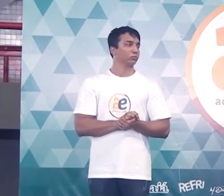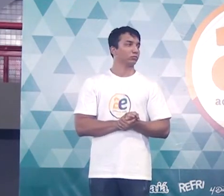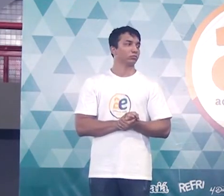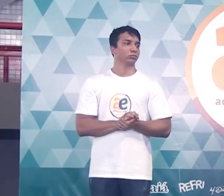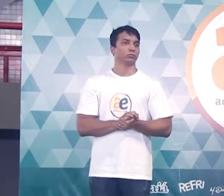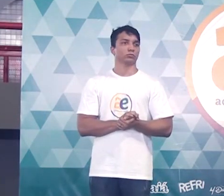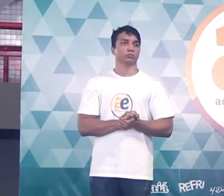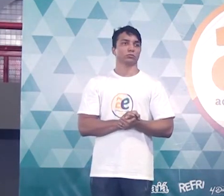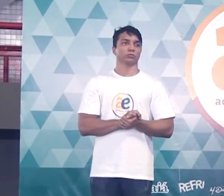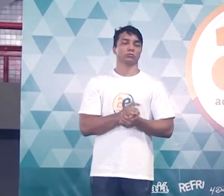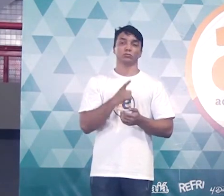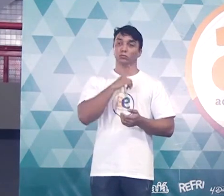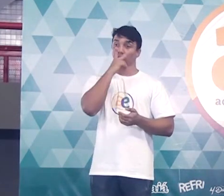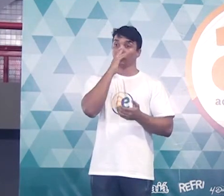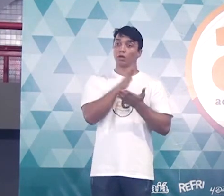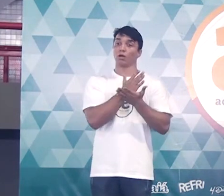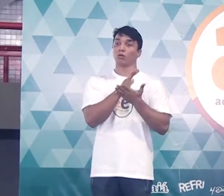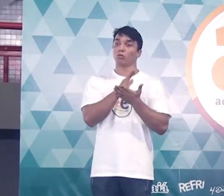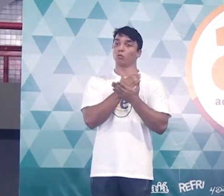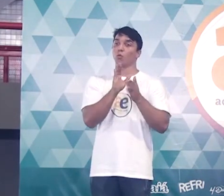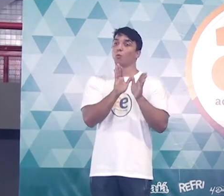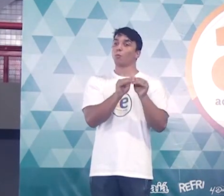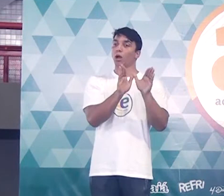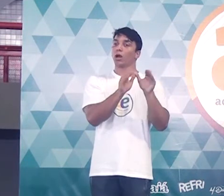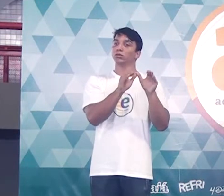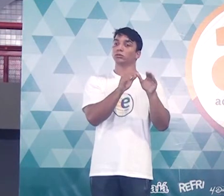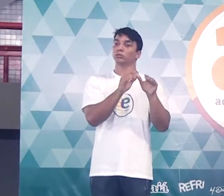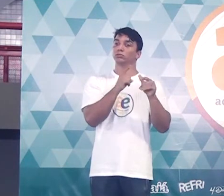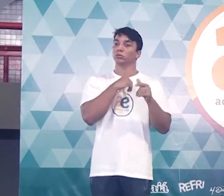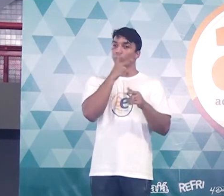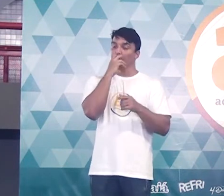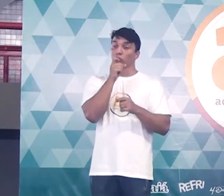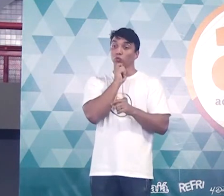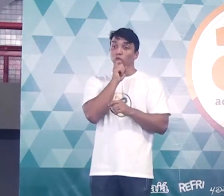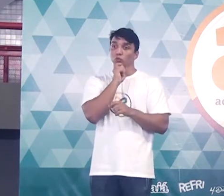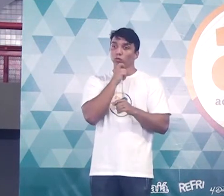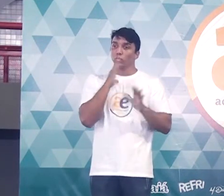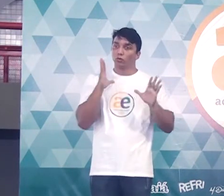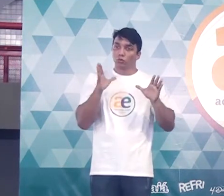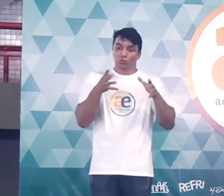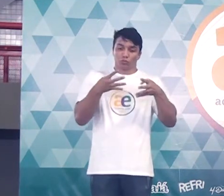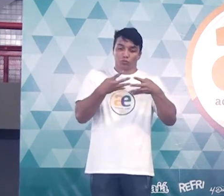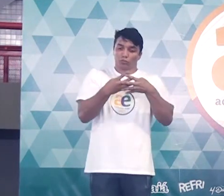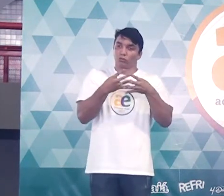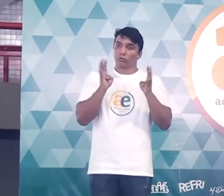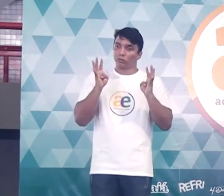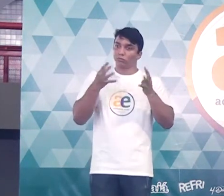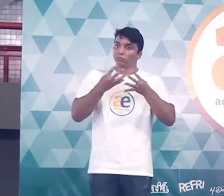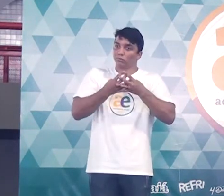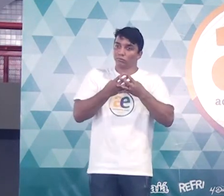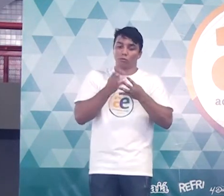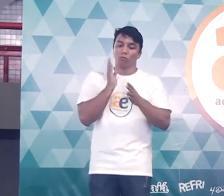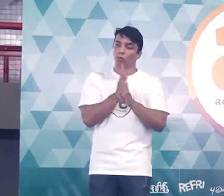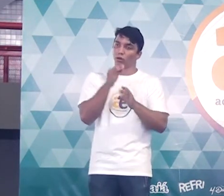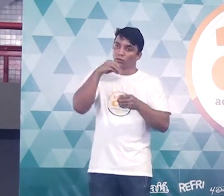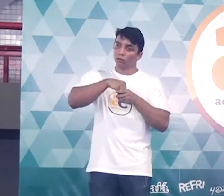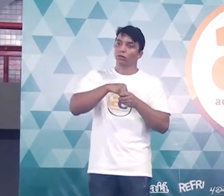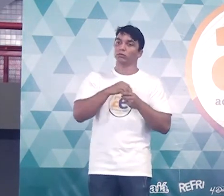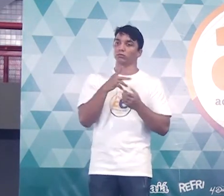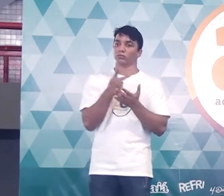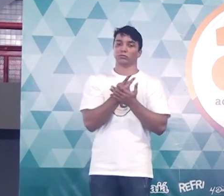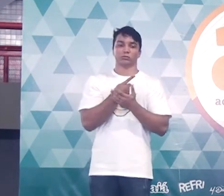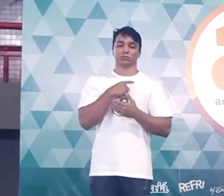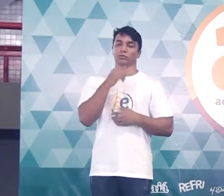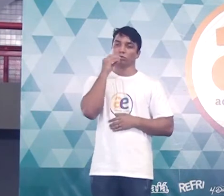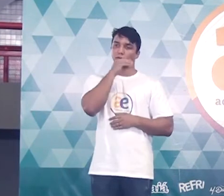Os passarinhos, quando ficam com frio, eles eriçam as penas, justamente para entrar ar e isolar termicamente.